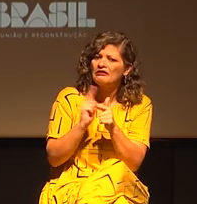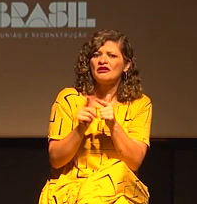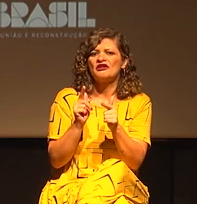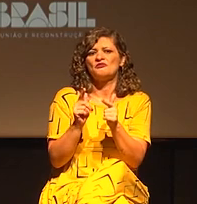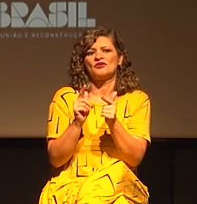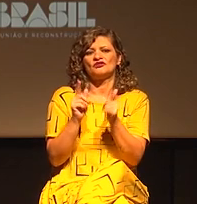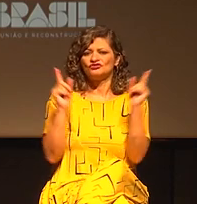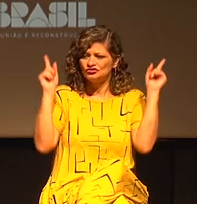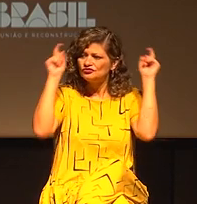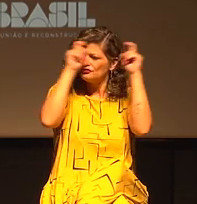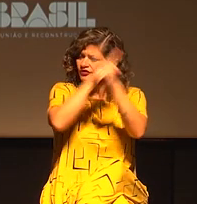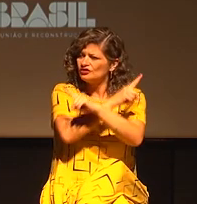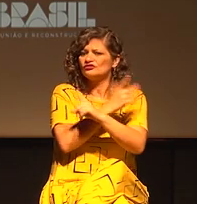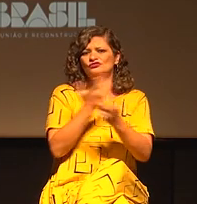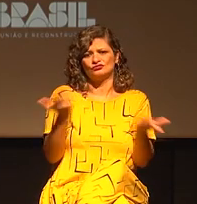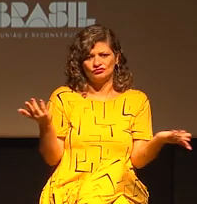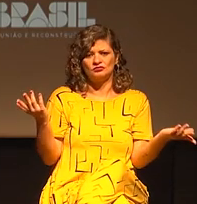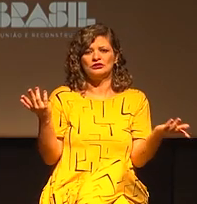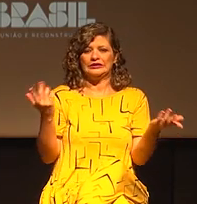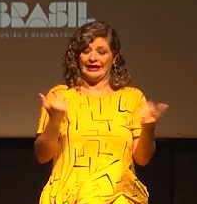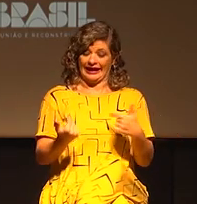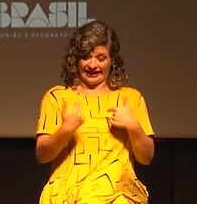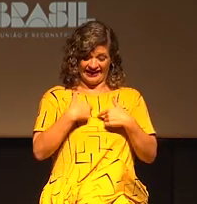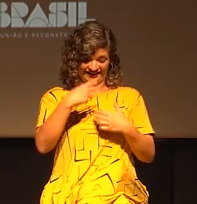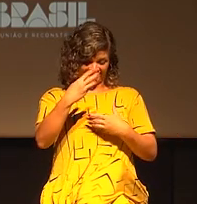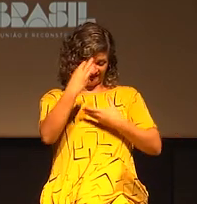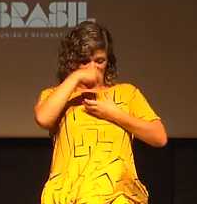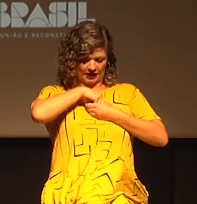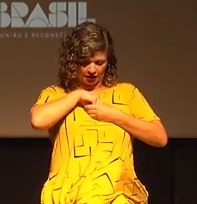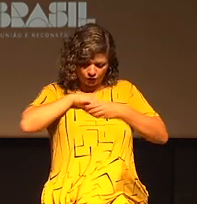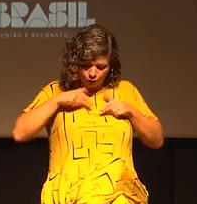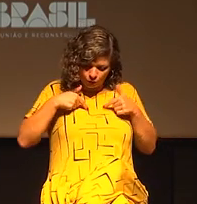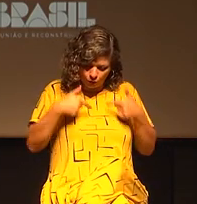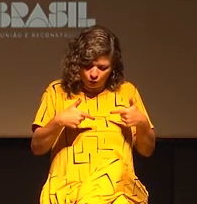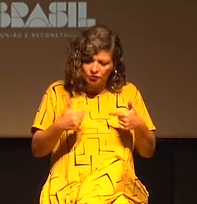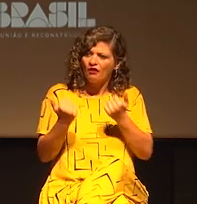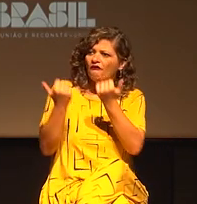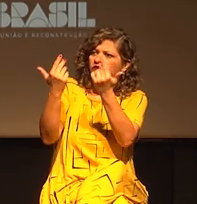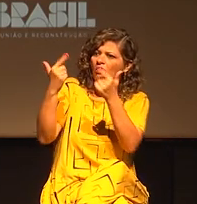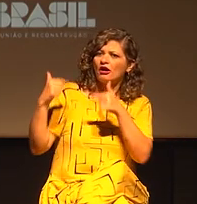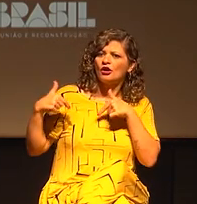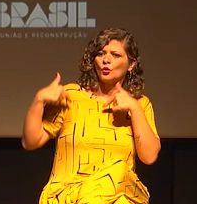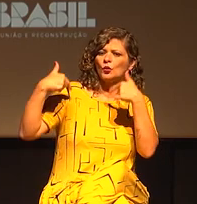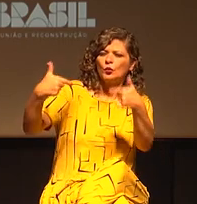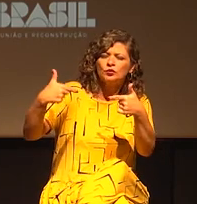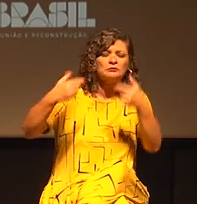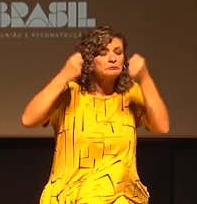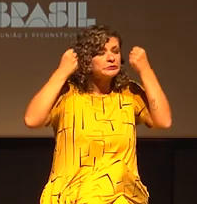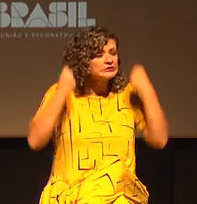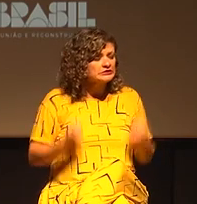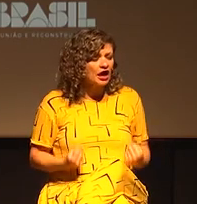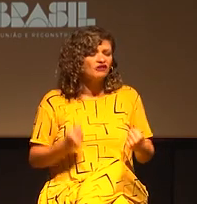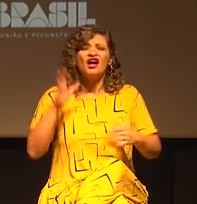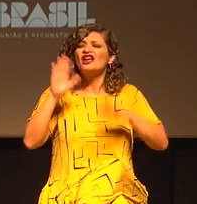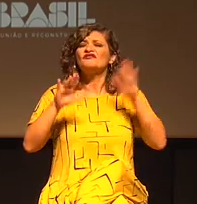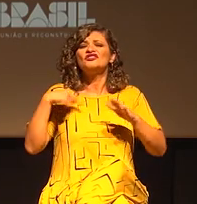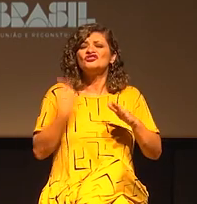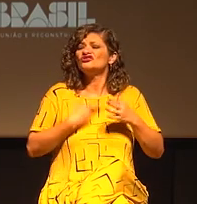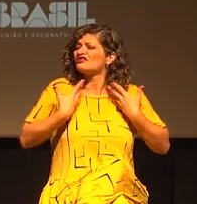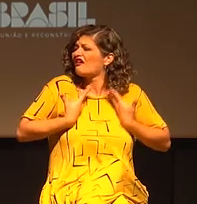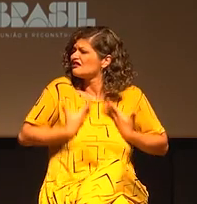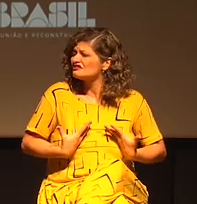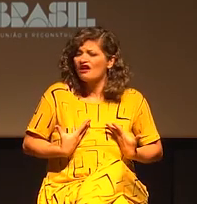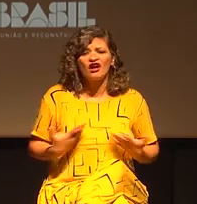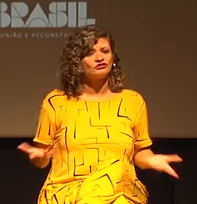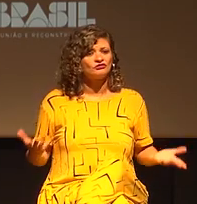eh é uma batalha interna é uma batalha externa é uma carga muito forte e às vezes a gente tá cansado a